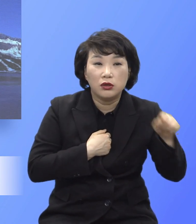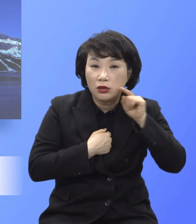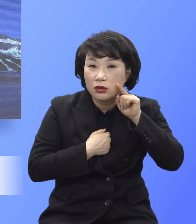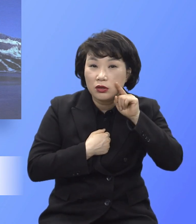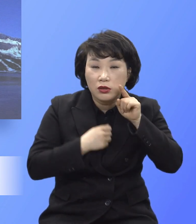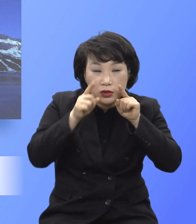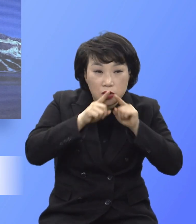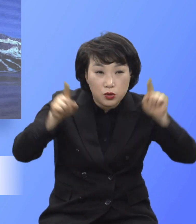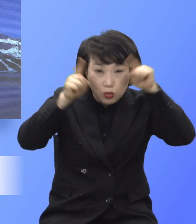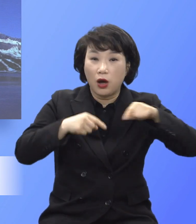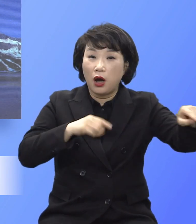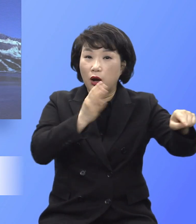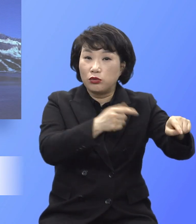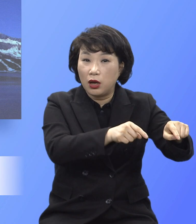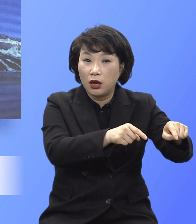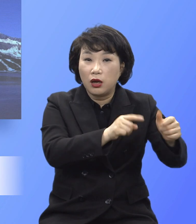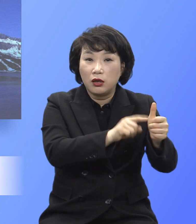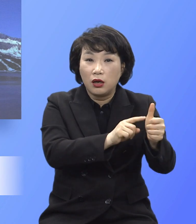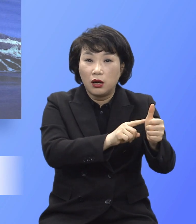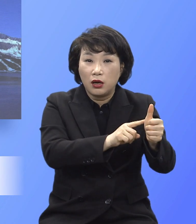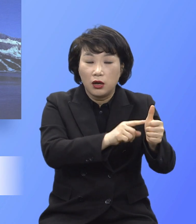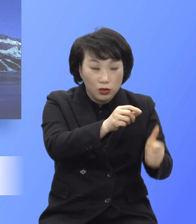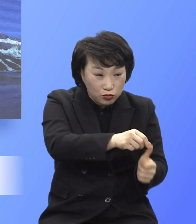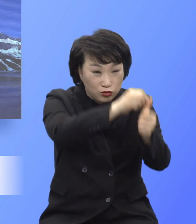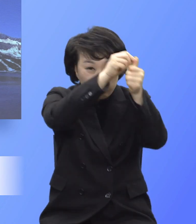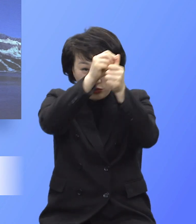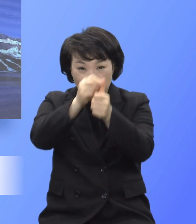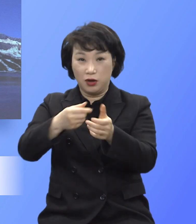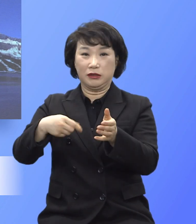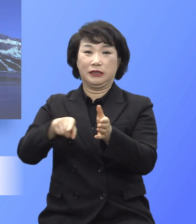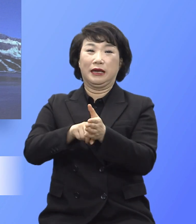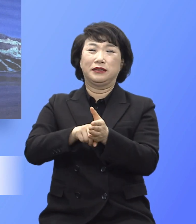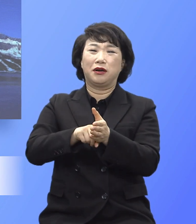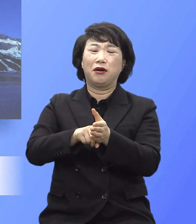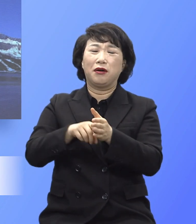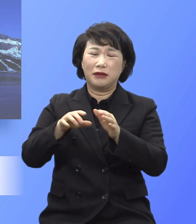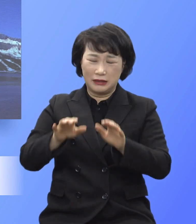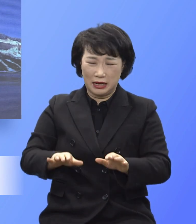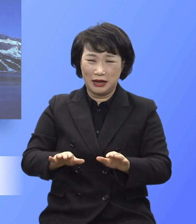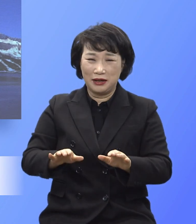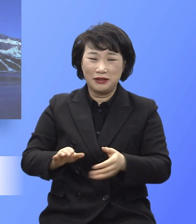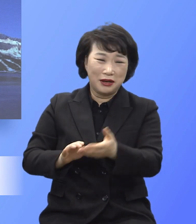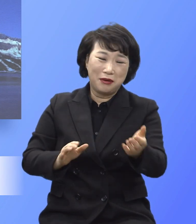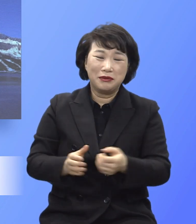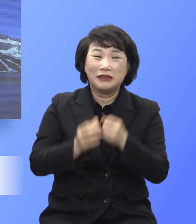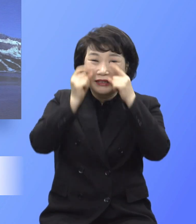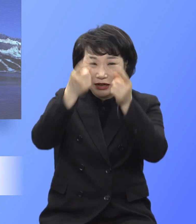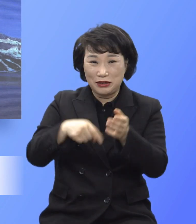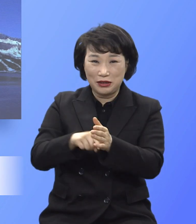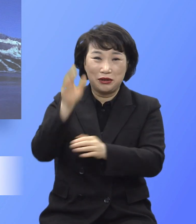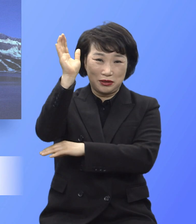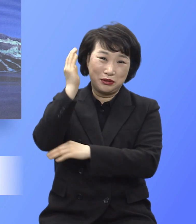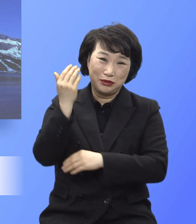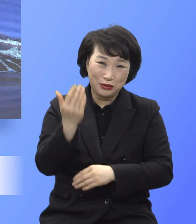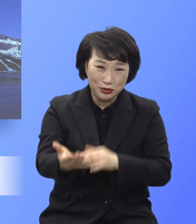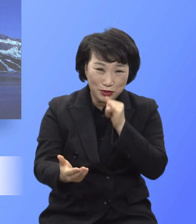지옥으로 끌려가. 이 사람들을 건져내기 위해서 오늘 또 깨달으라고